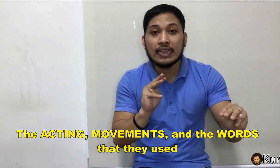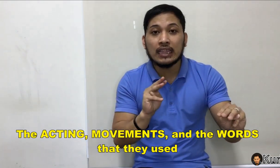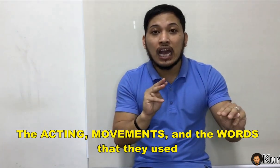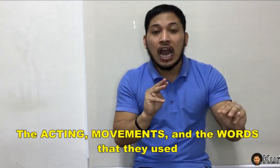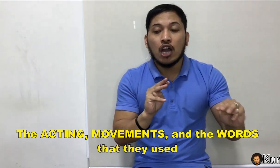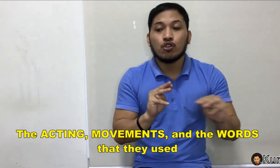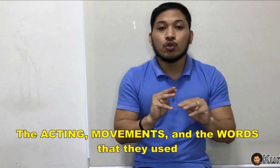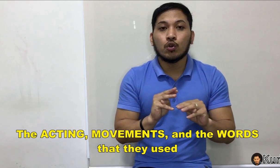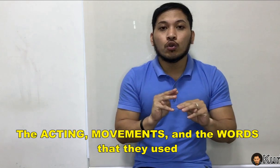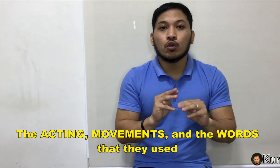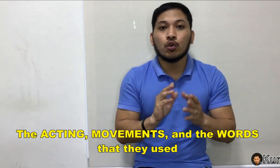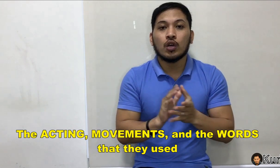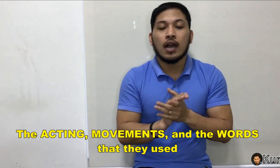movement,